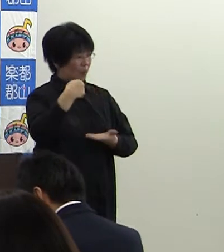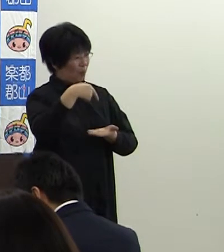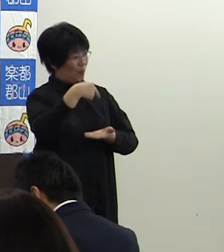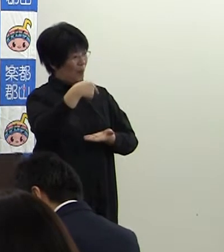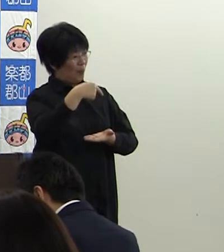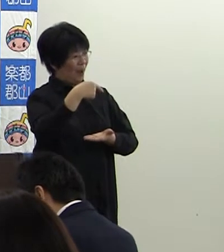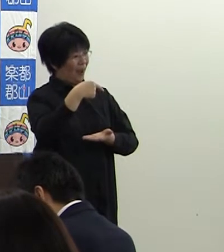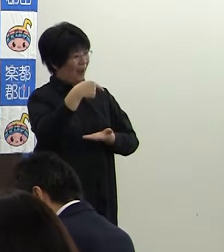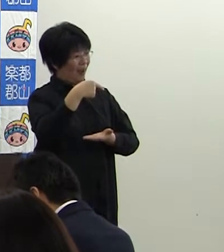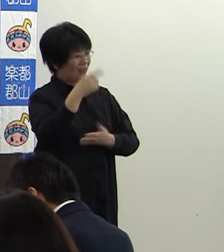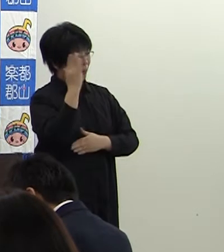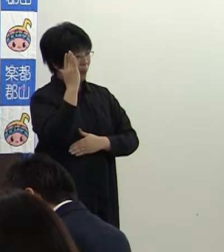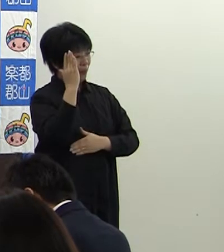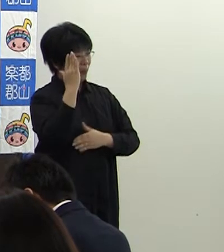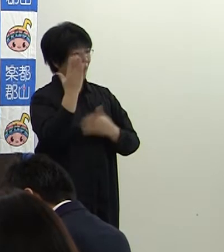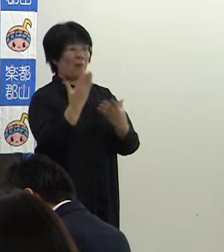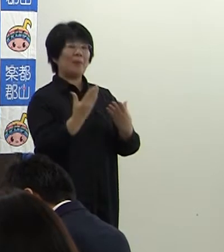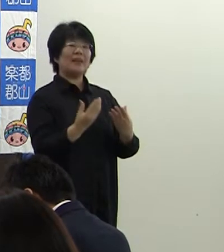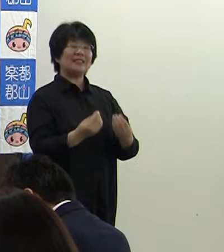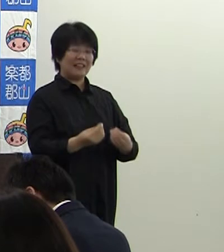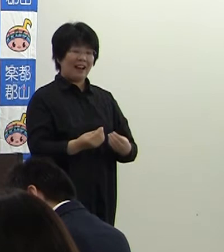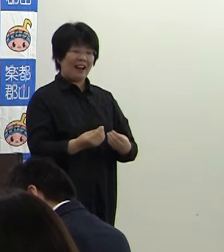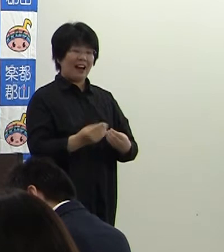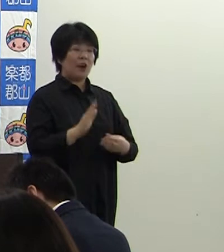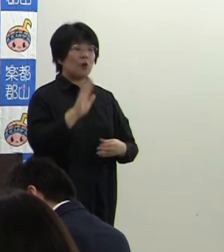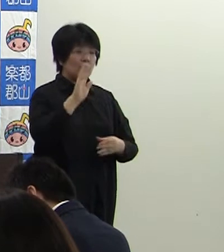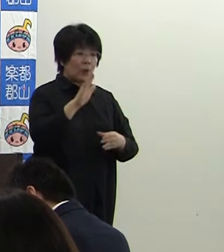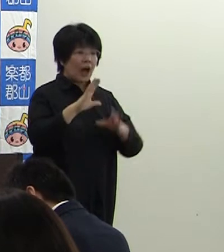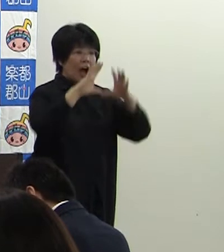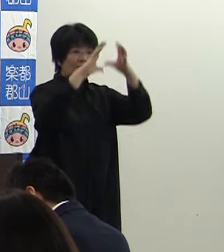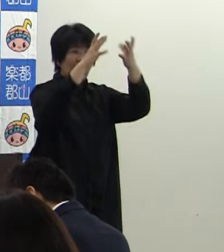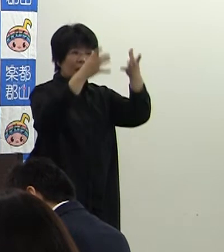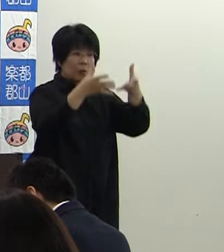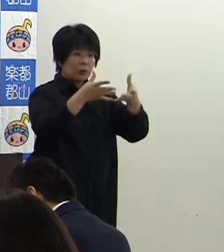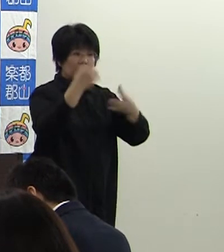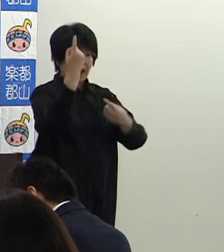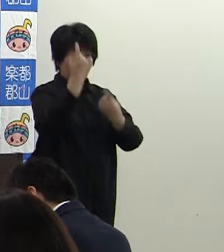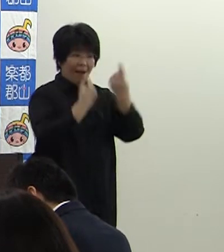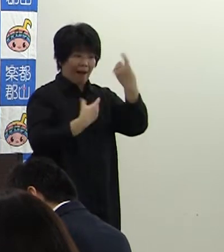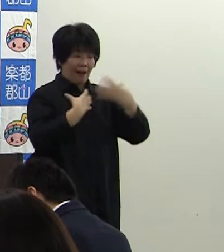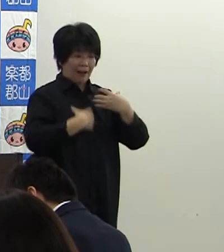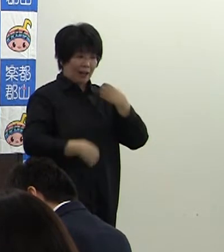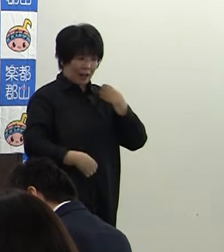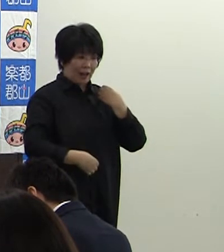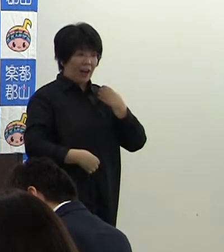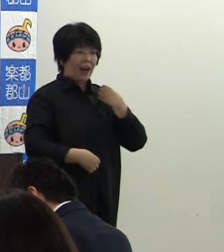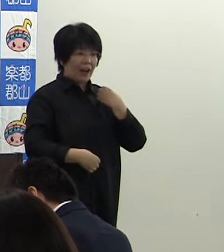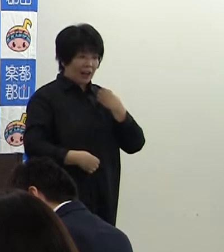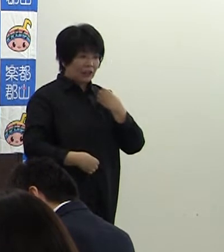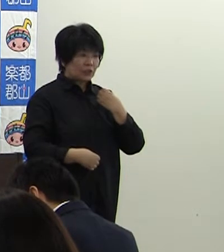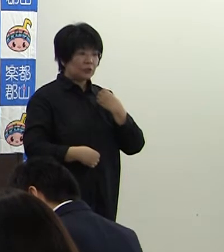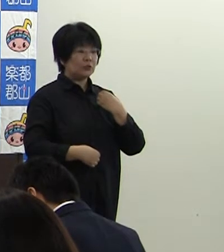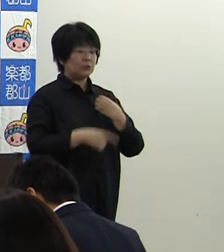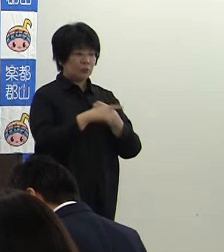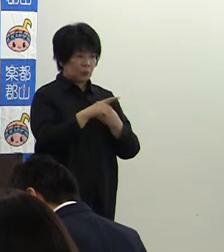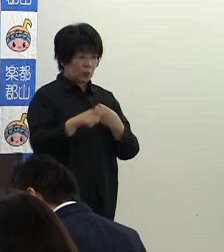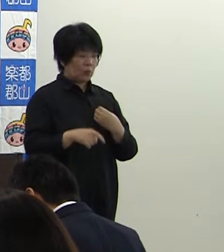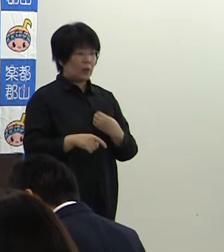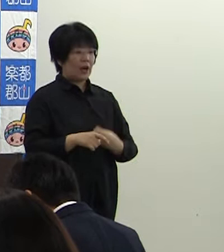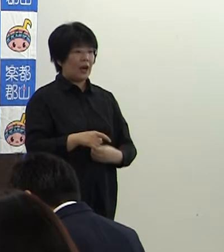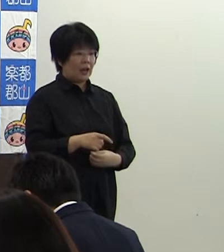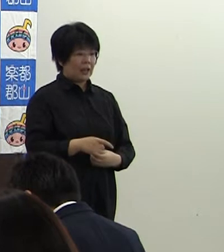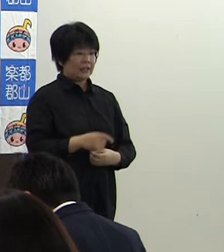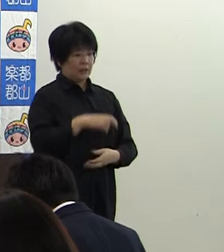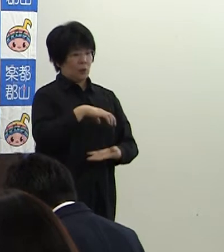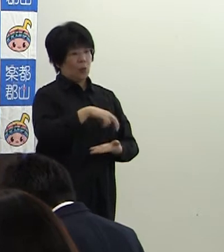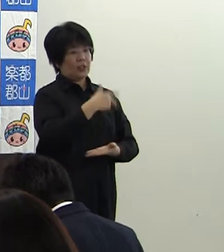工大のに留学しておられる方々19名の皆さんに7日8日の1泊2日で本市に来ていただ